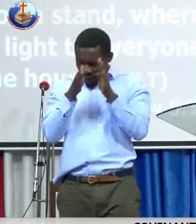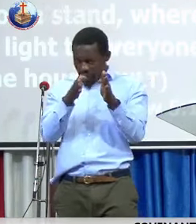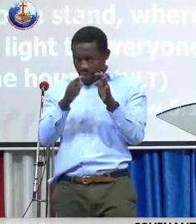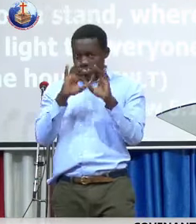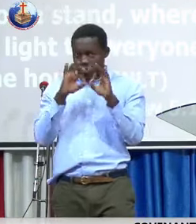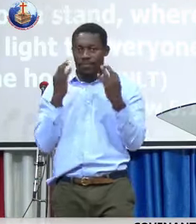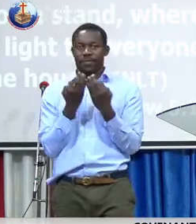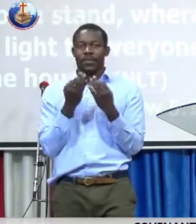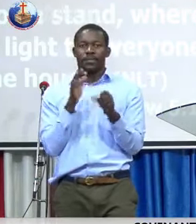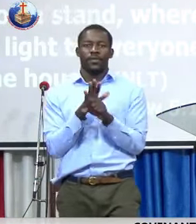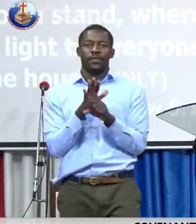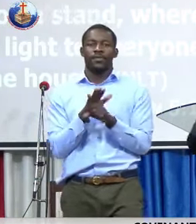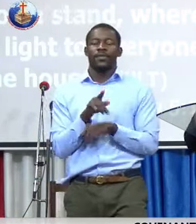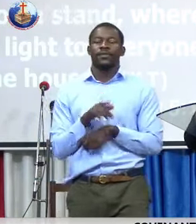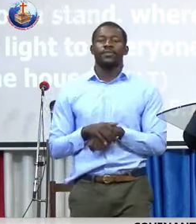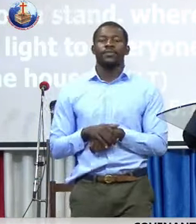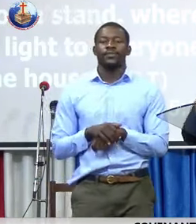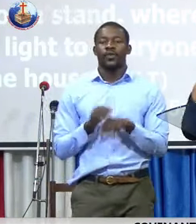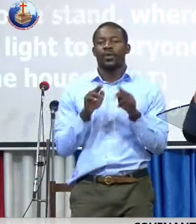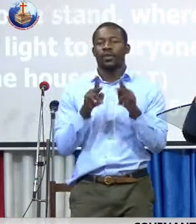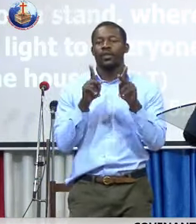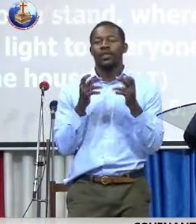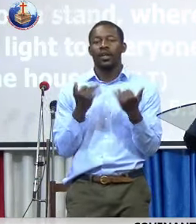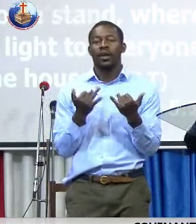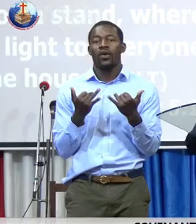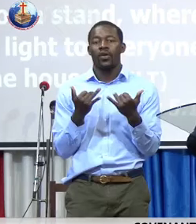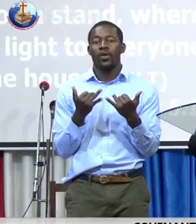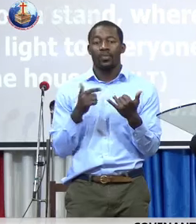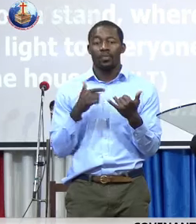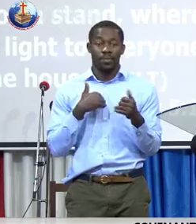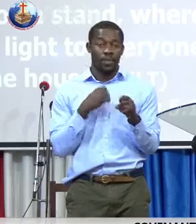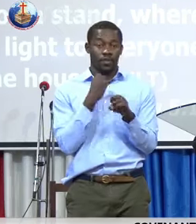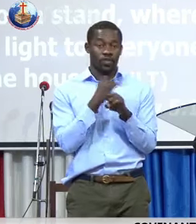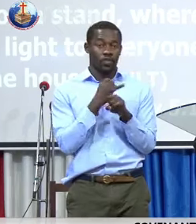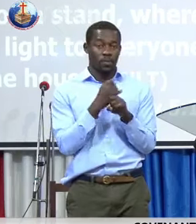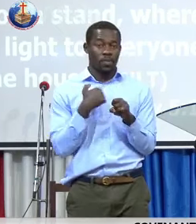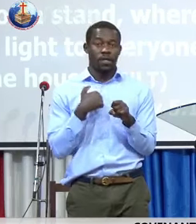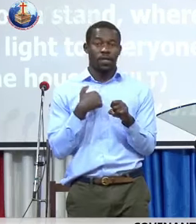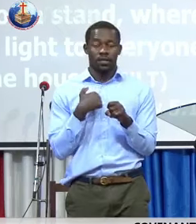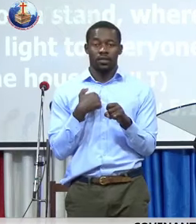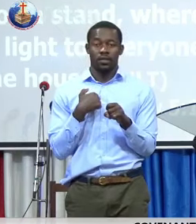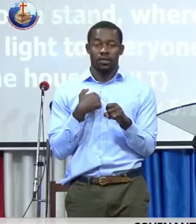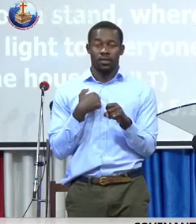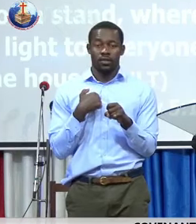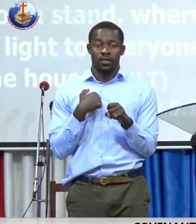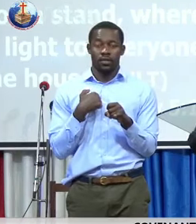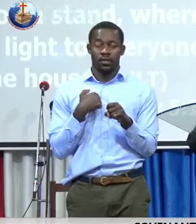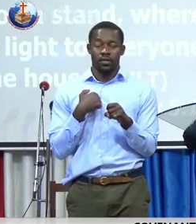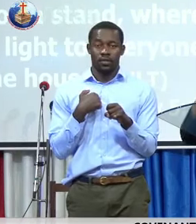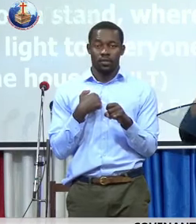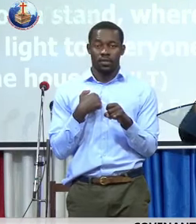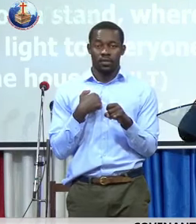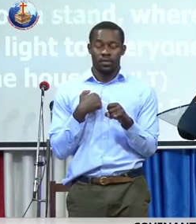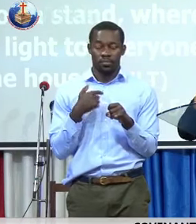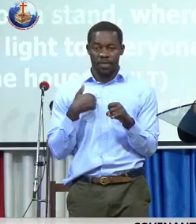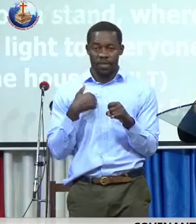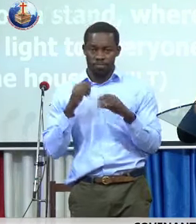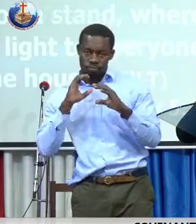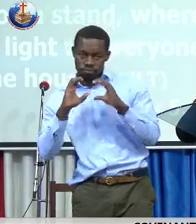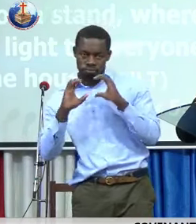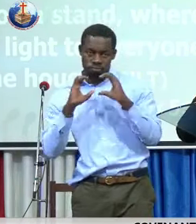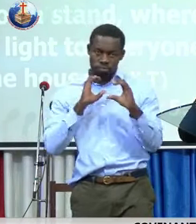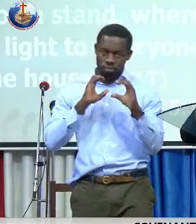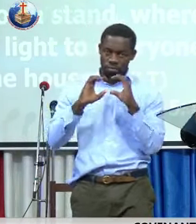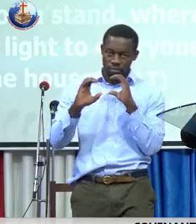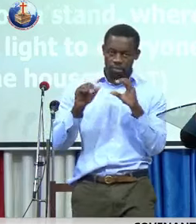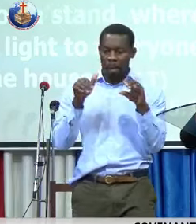ibilisi. Now. Sasa. In my line of work. Katika hali yangu ya kazi. I interact with so many people